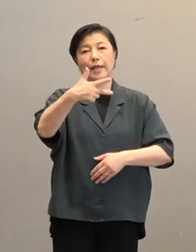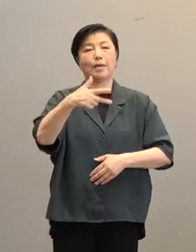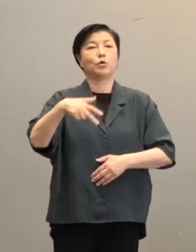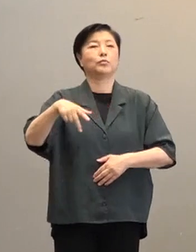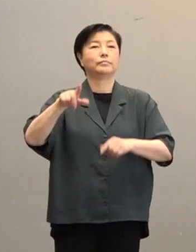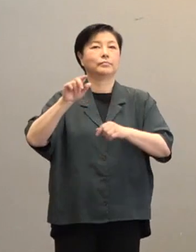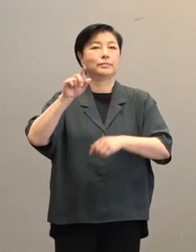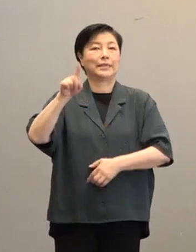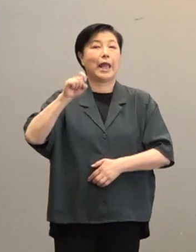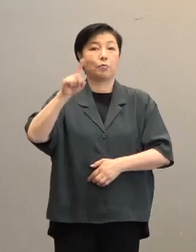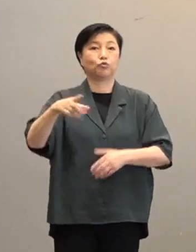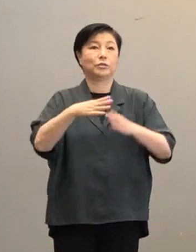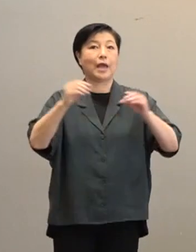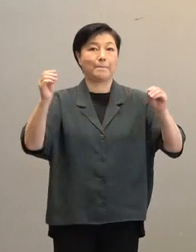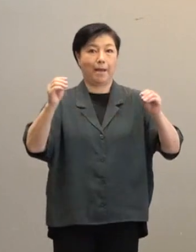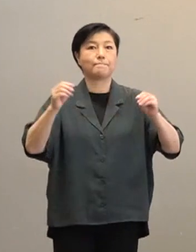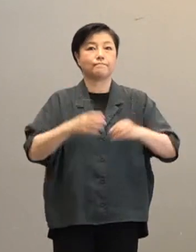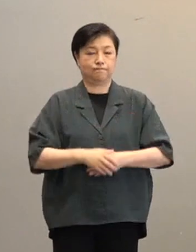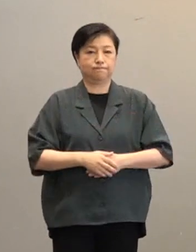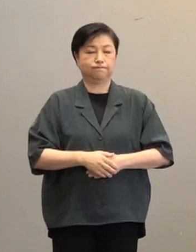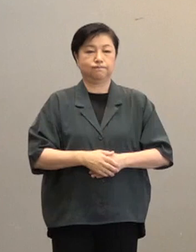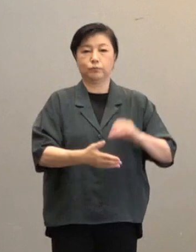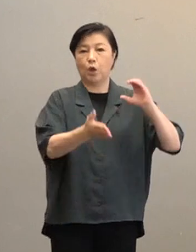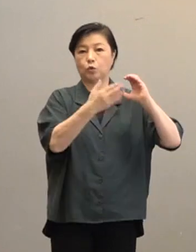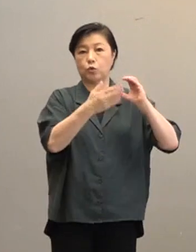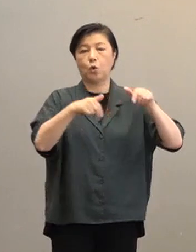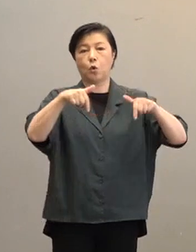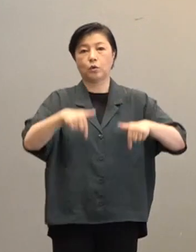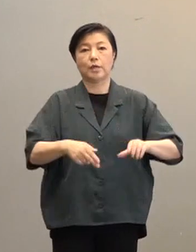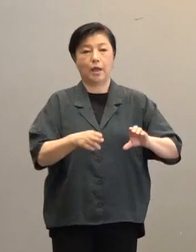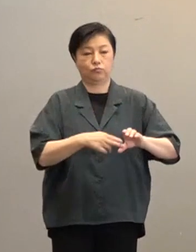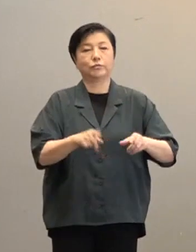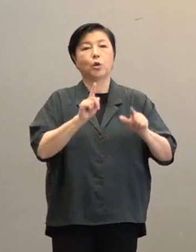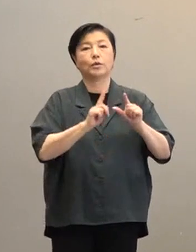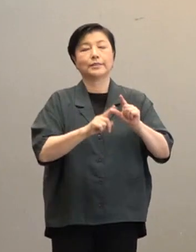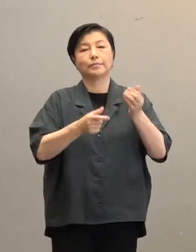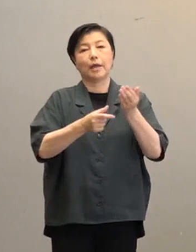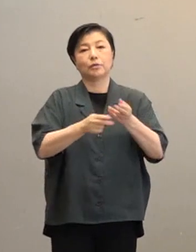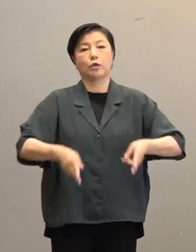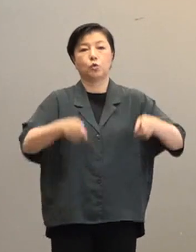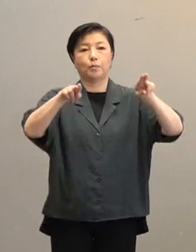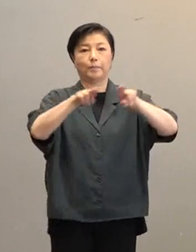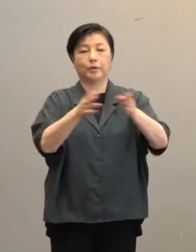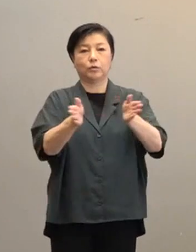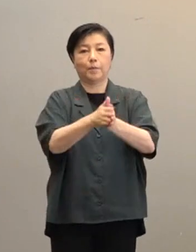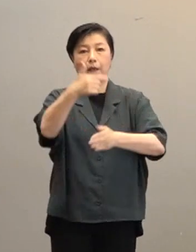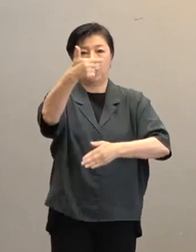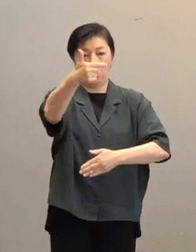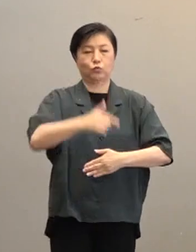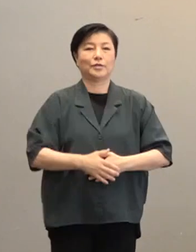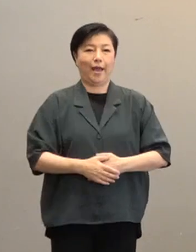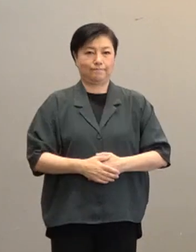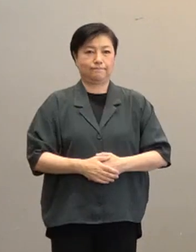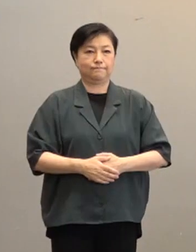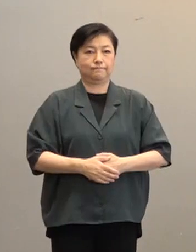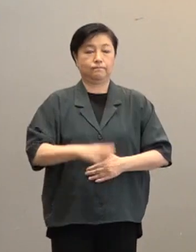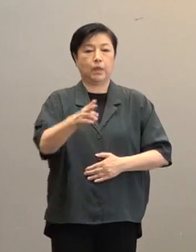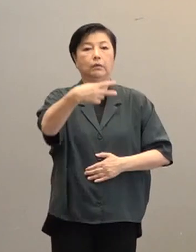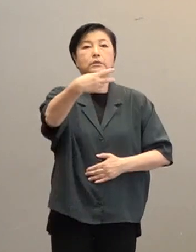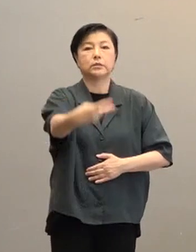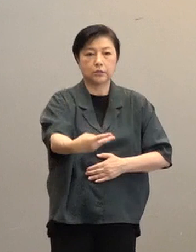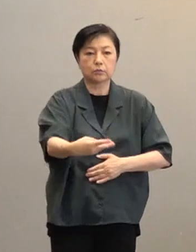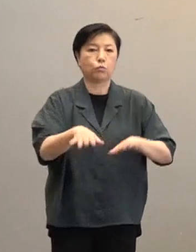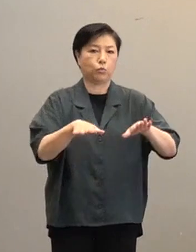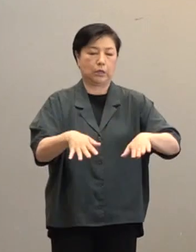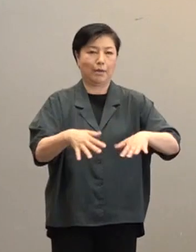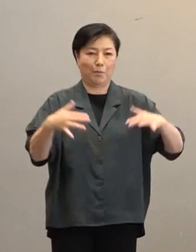パン、株式会社そごう西武、株式会社千葉ステーションビルの6社です。なお第2弾の取り組みも